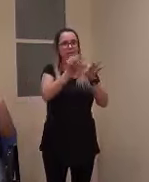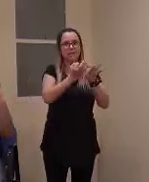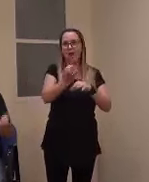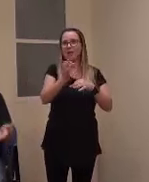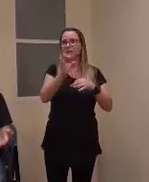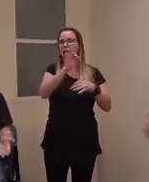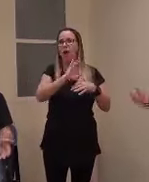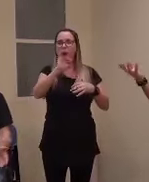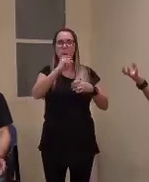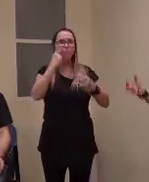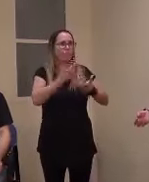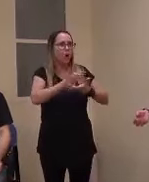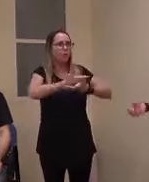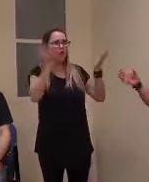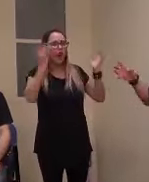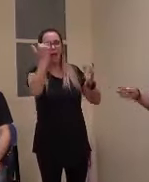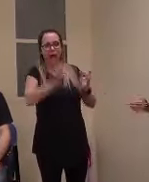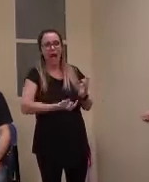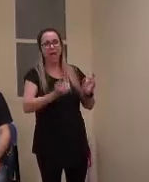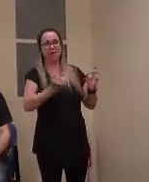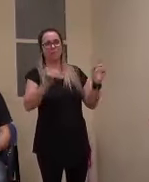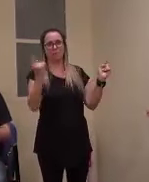relativista desconcentró